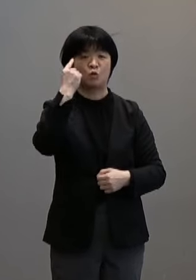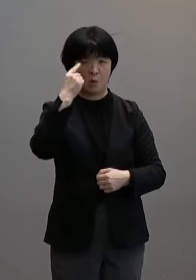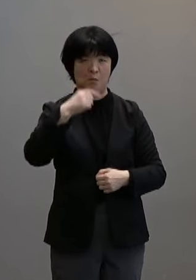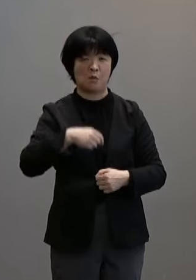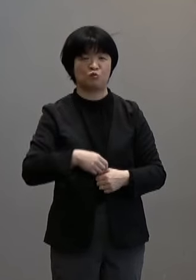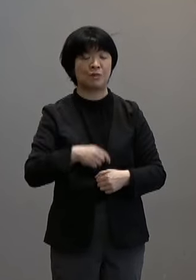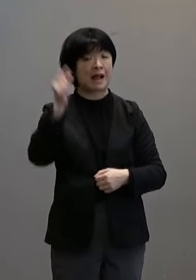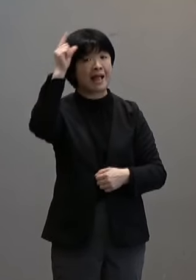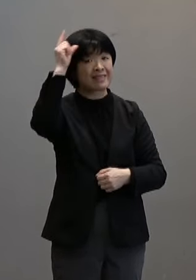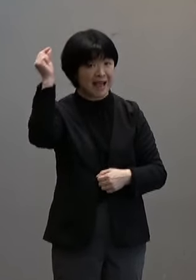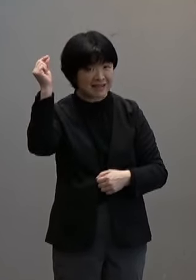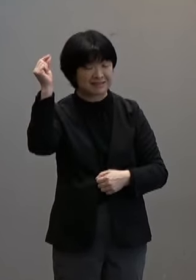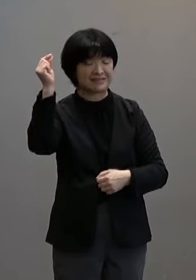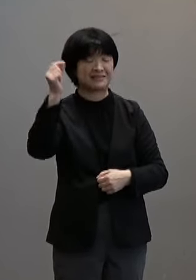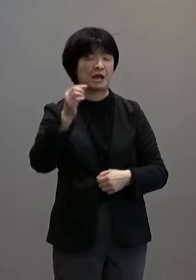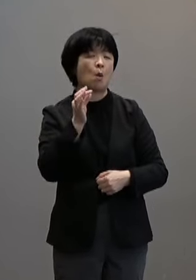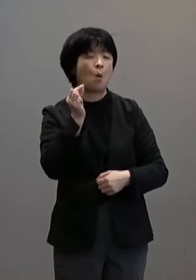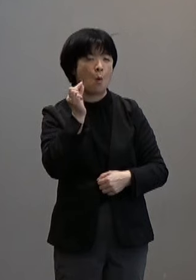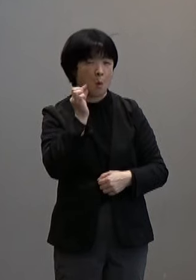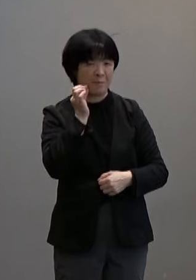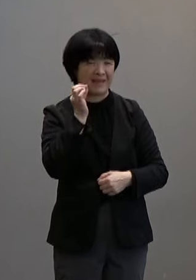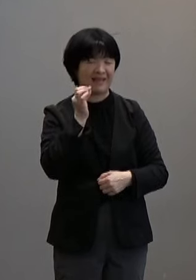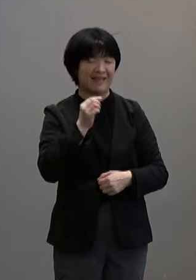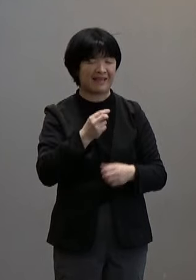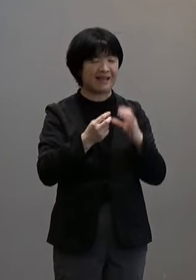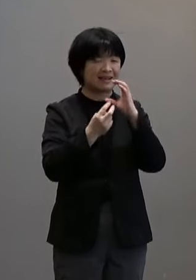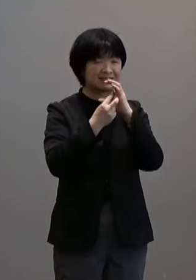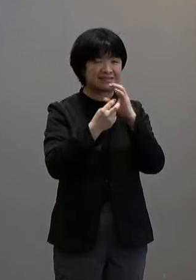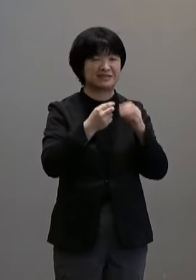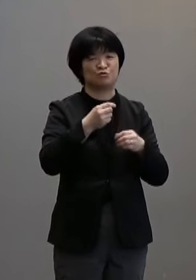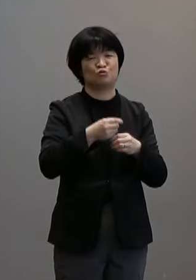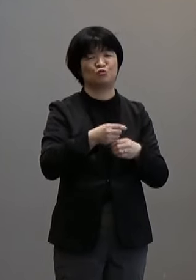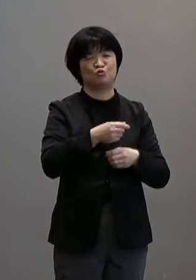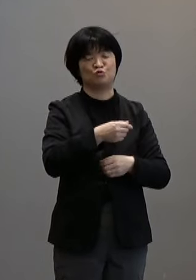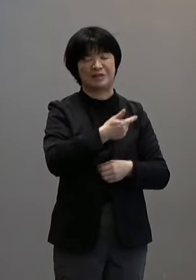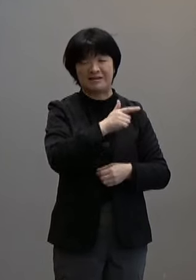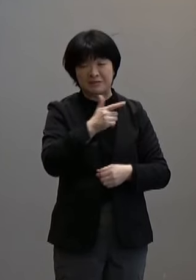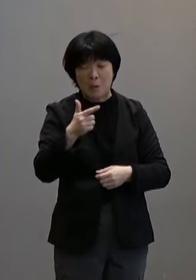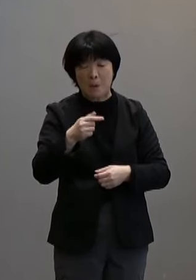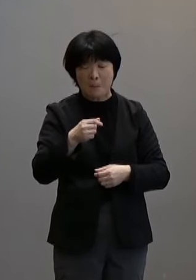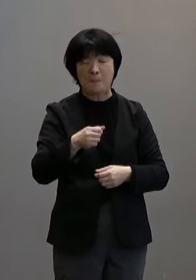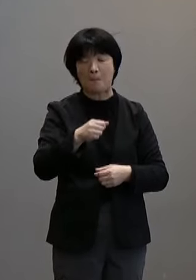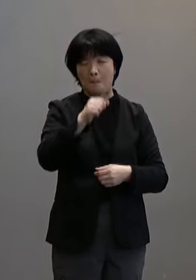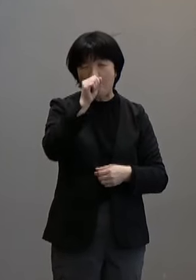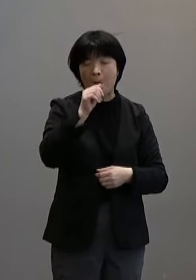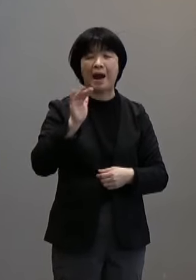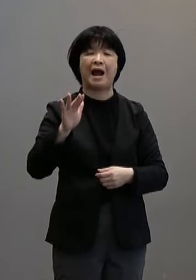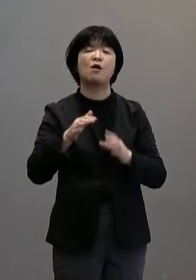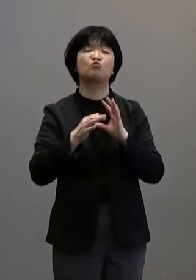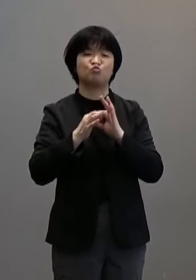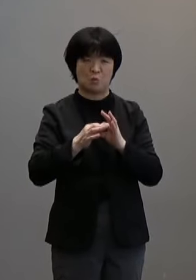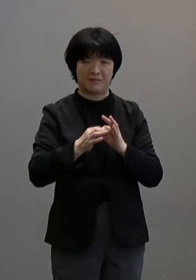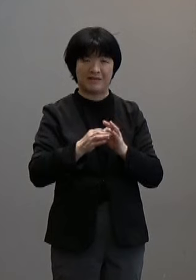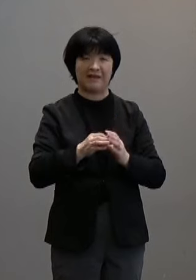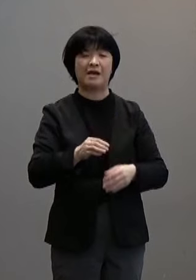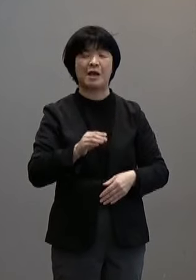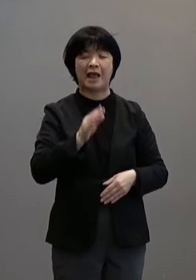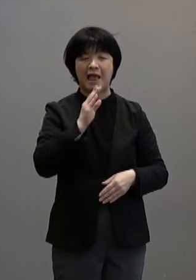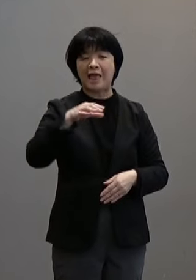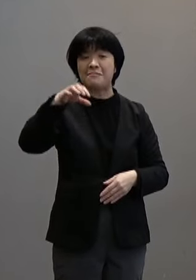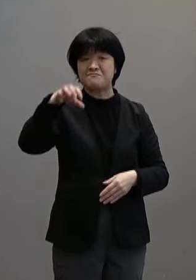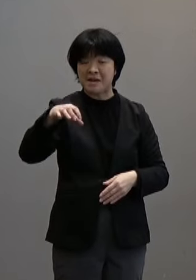梨であったり、米であったり、畜産であったり、まあ、それぞれ有望なものがありますので、まあ、そこをそれぞれの現地のニーズを